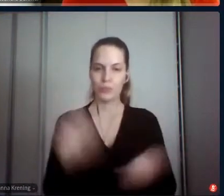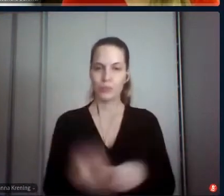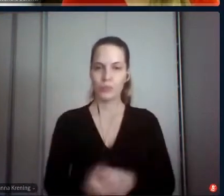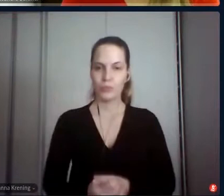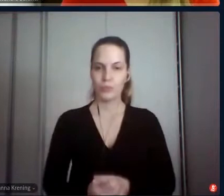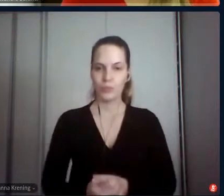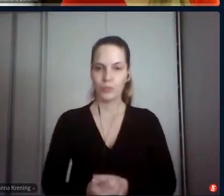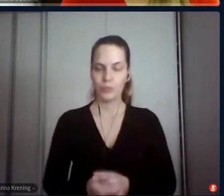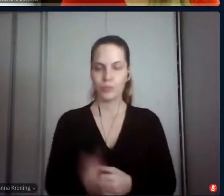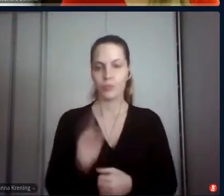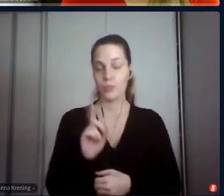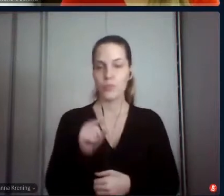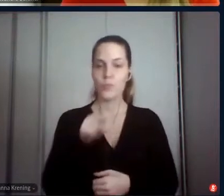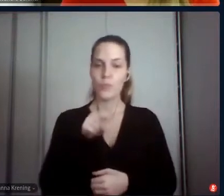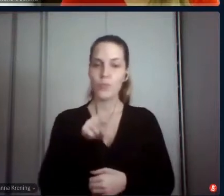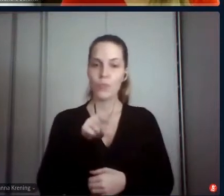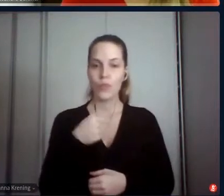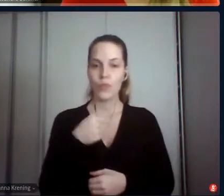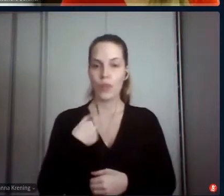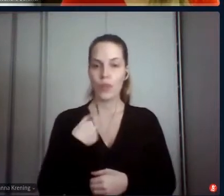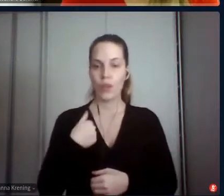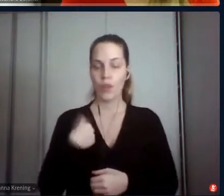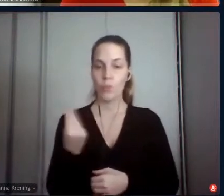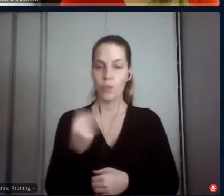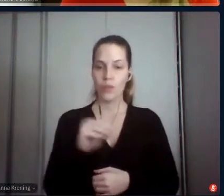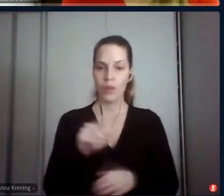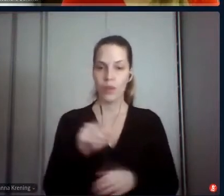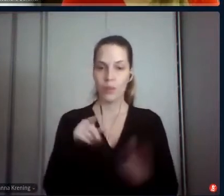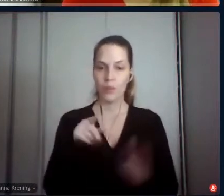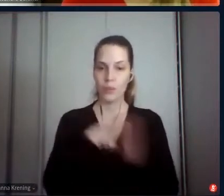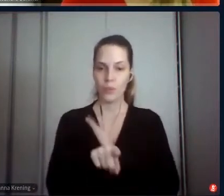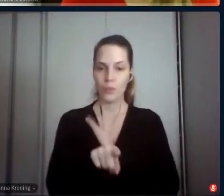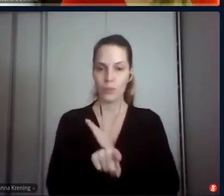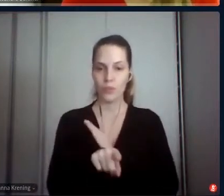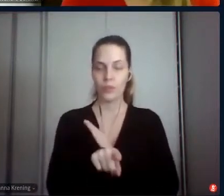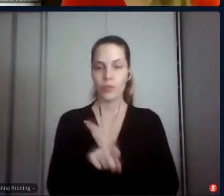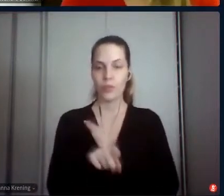é onde eu botei ali a pergunta sobre a